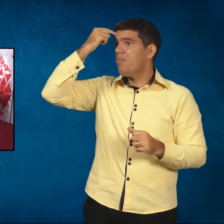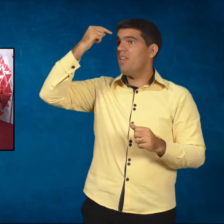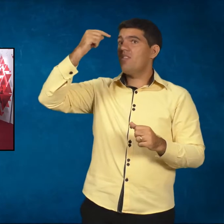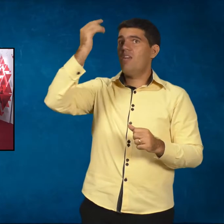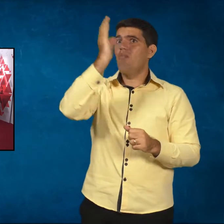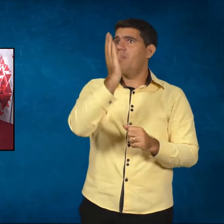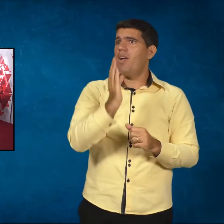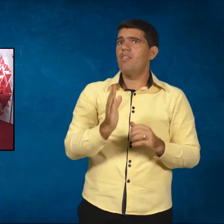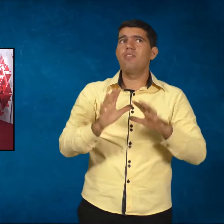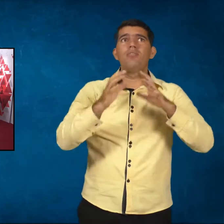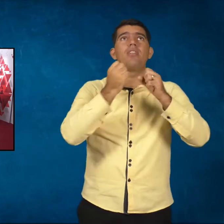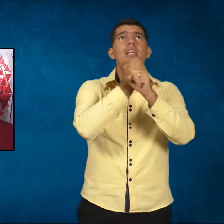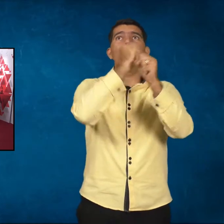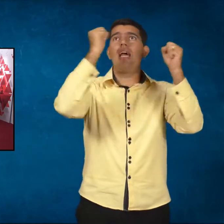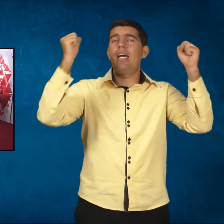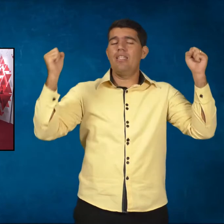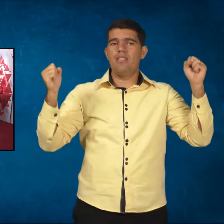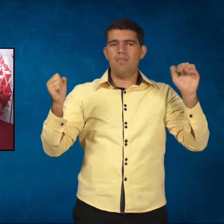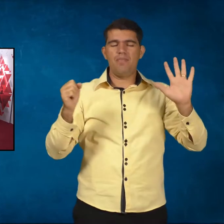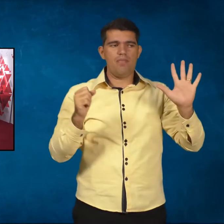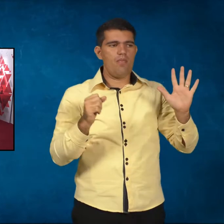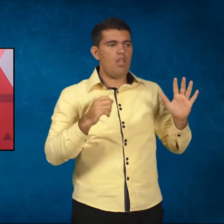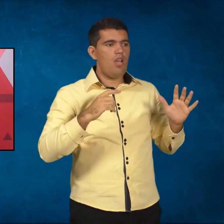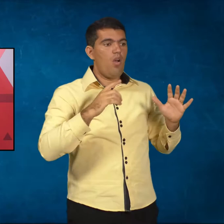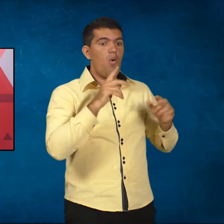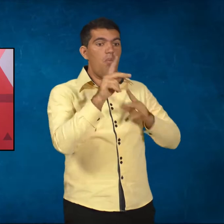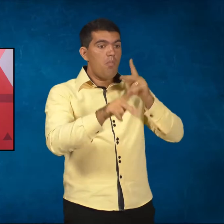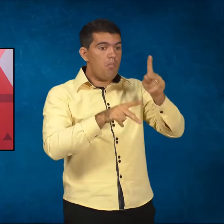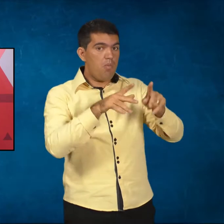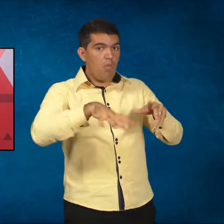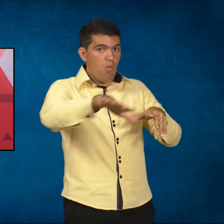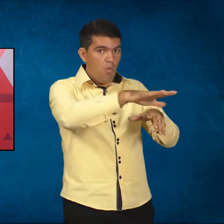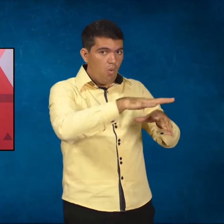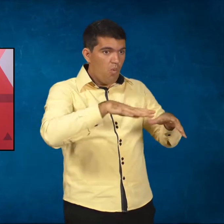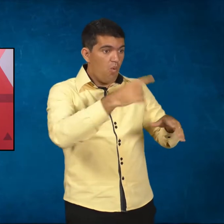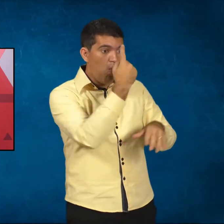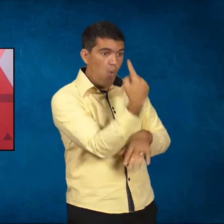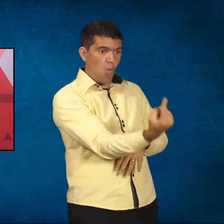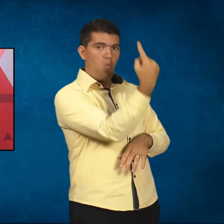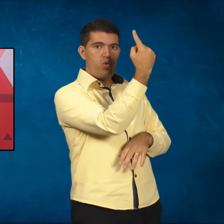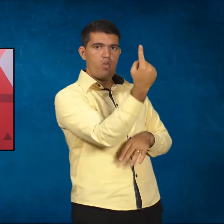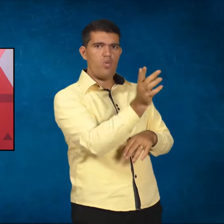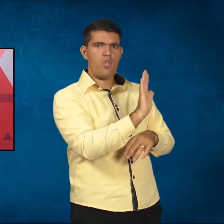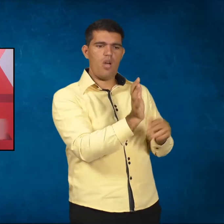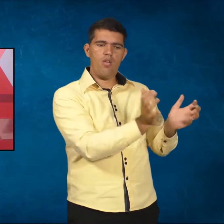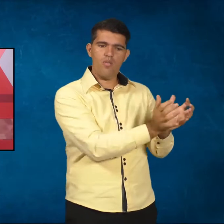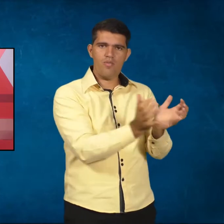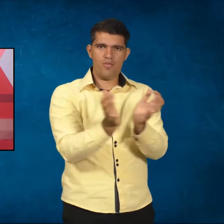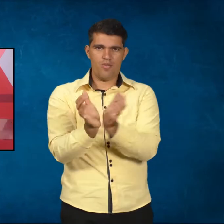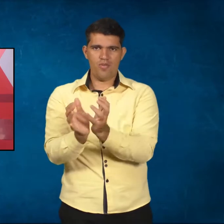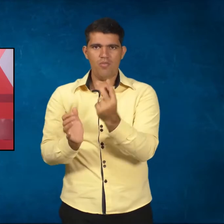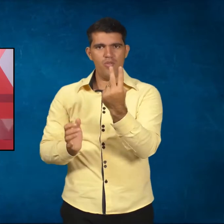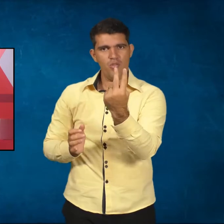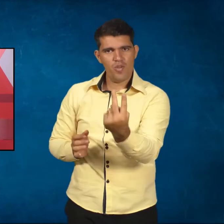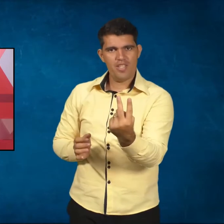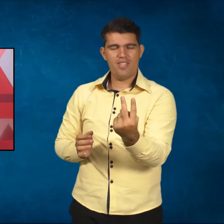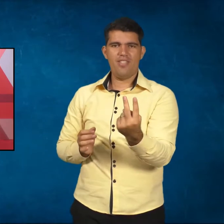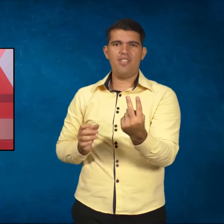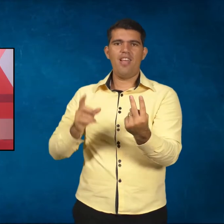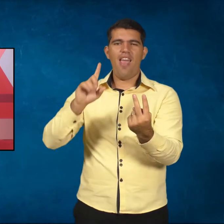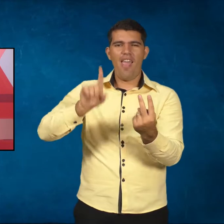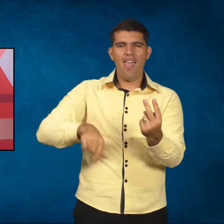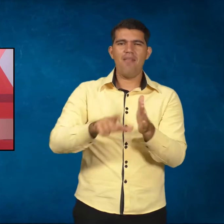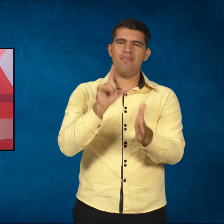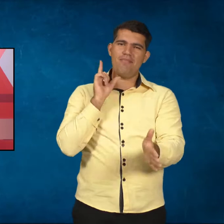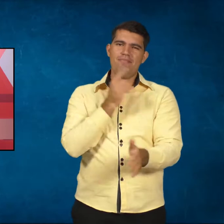causa no brasil tão grande como não tem um público único mas nós temos dois grupos que foram precocemente